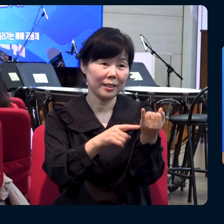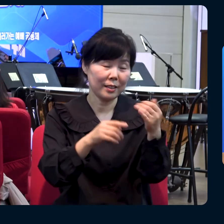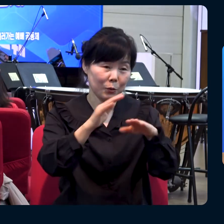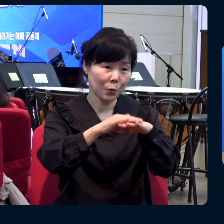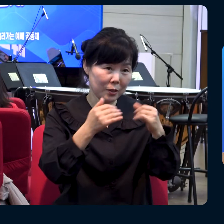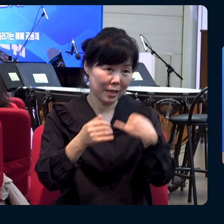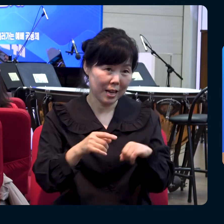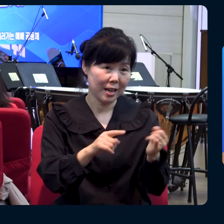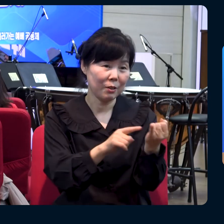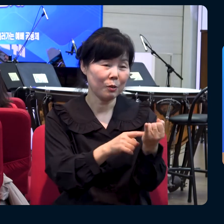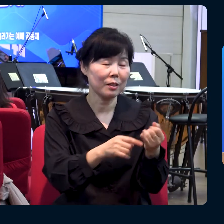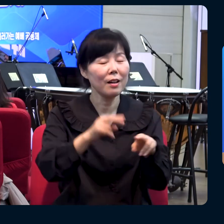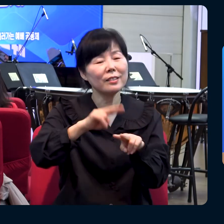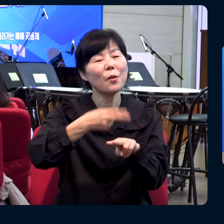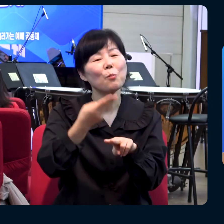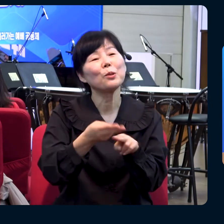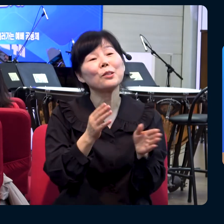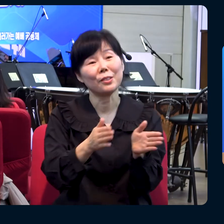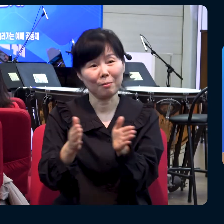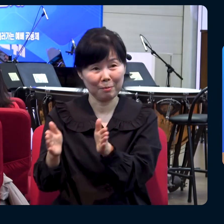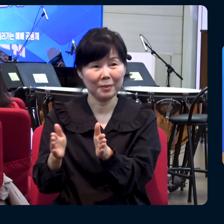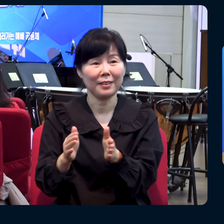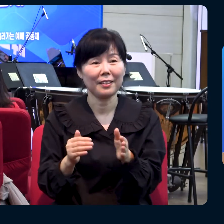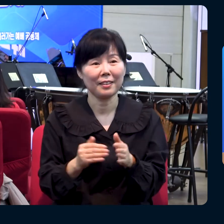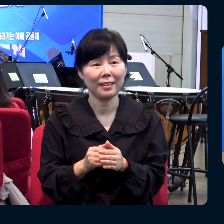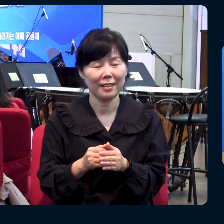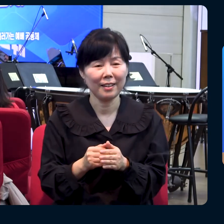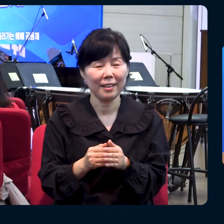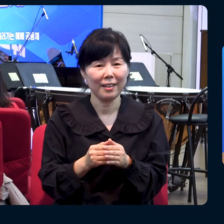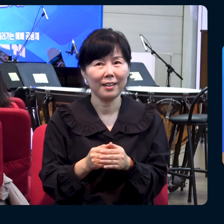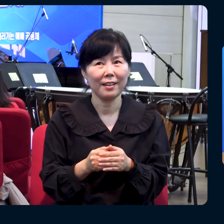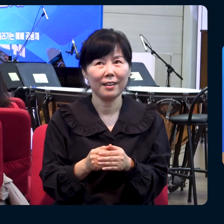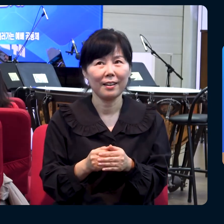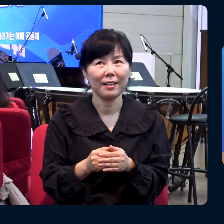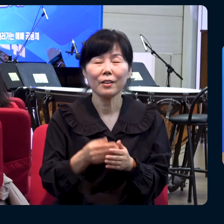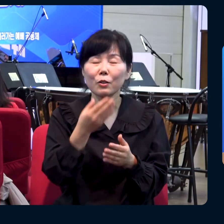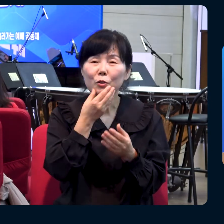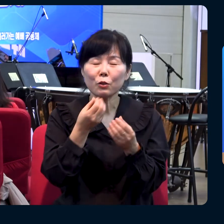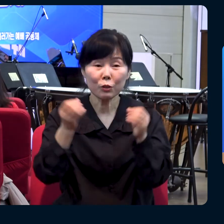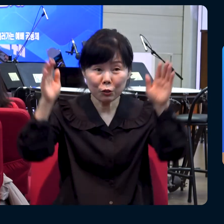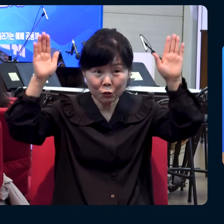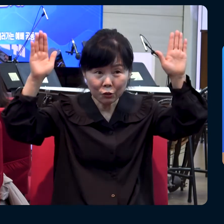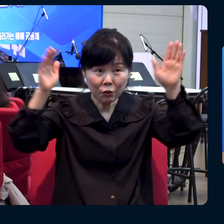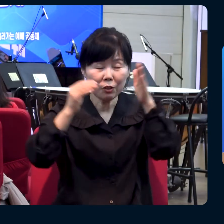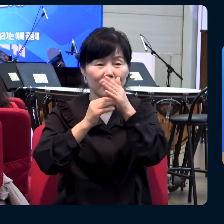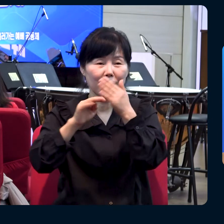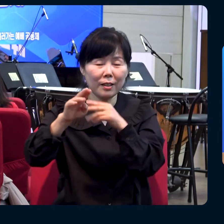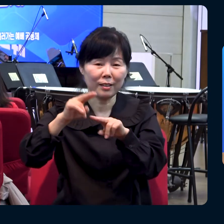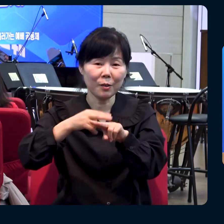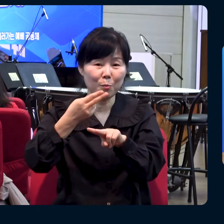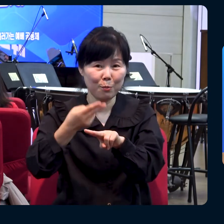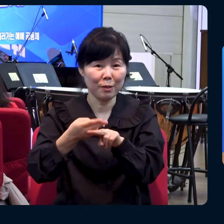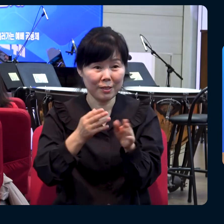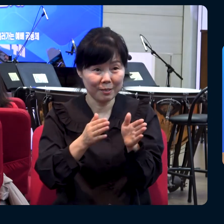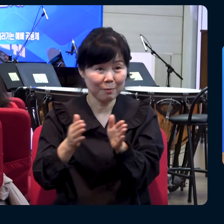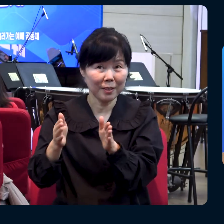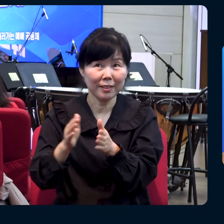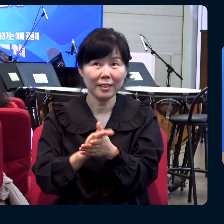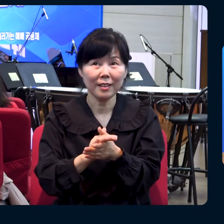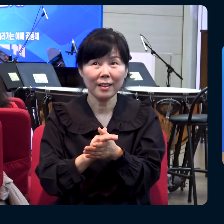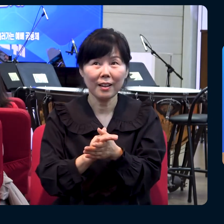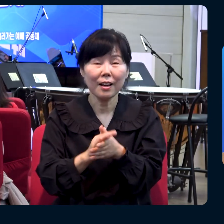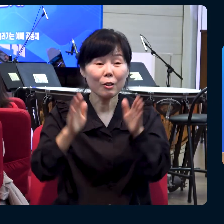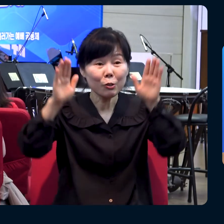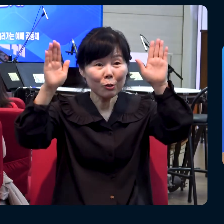위해서 선물 하나를 준비했어요. 그 발표가 다 끝나고 제가 축도하러 올라갔을 때 선물 하나 들고